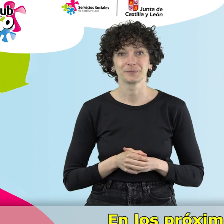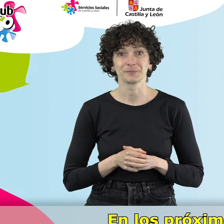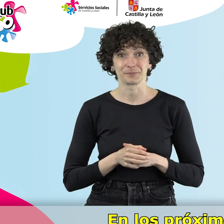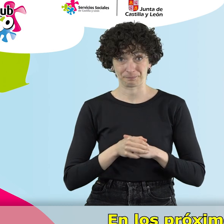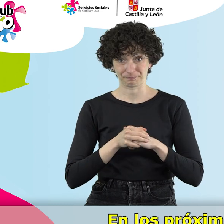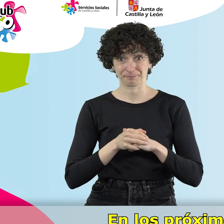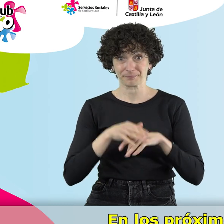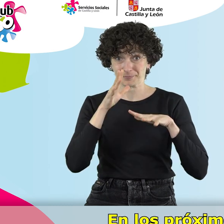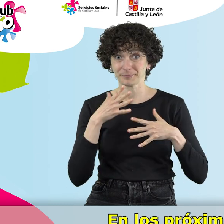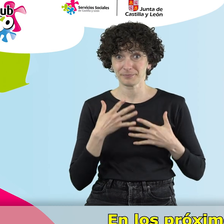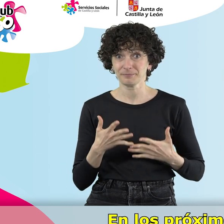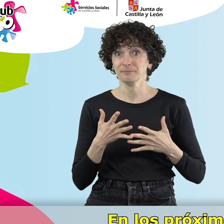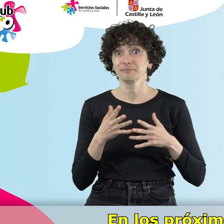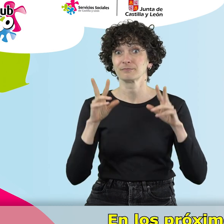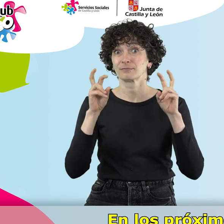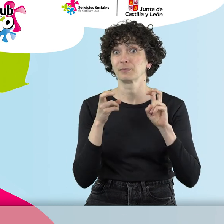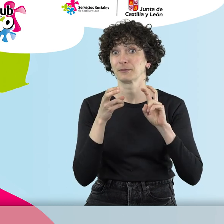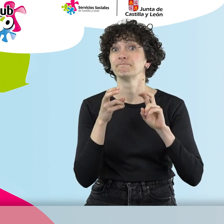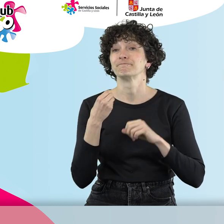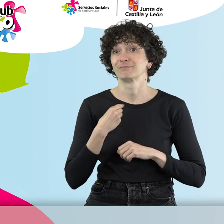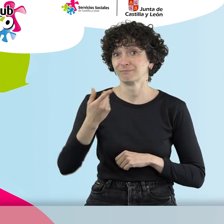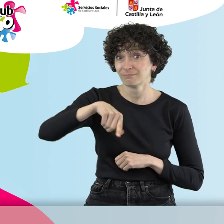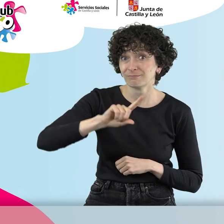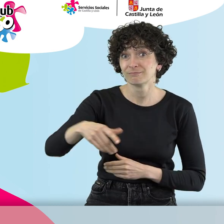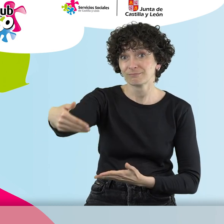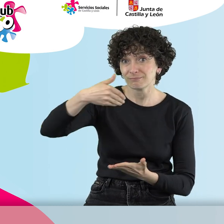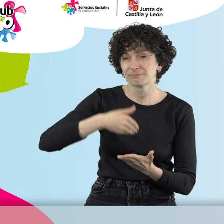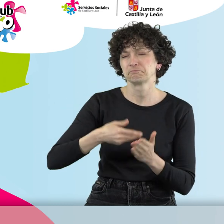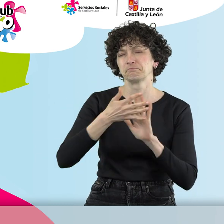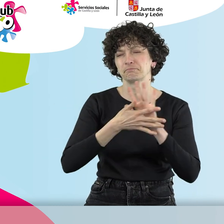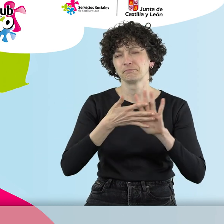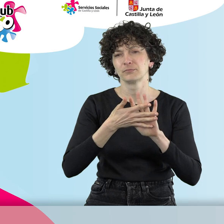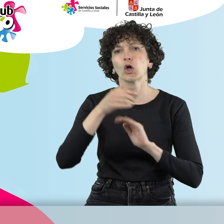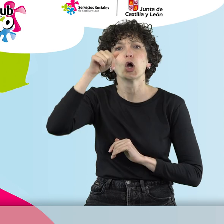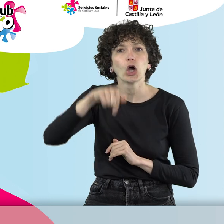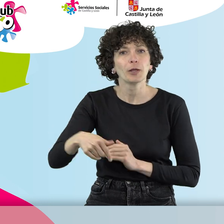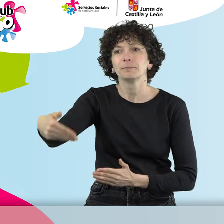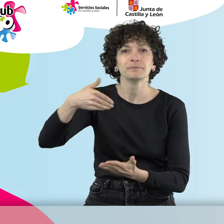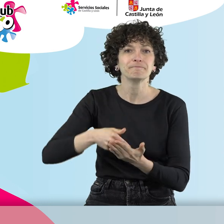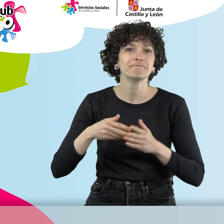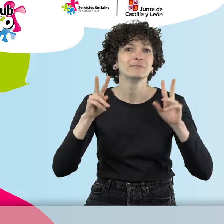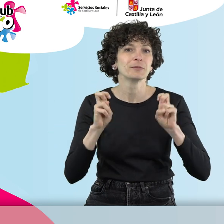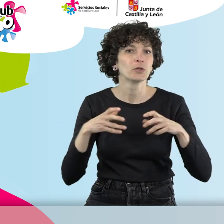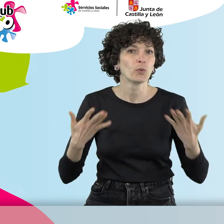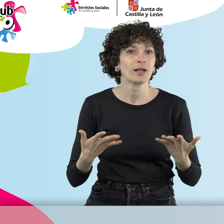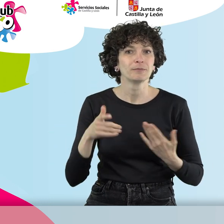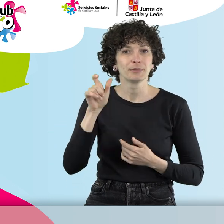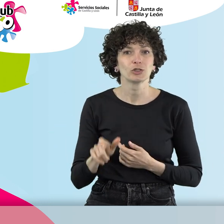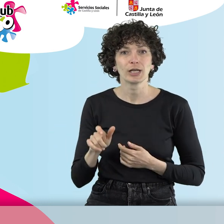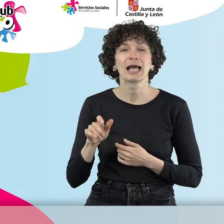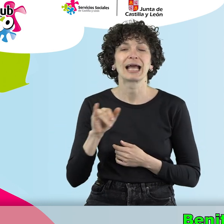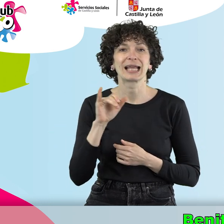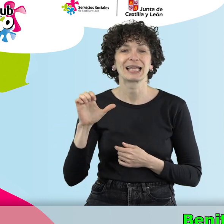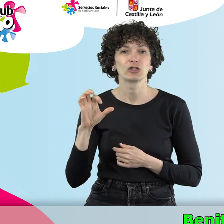En los próximos minutos vamos a abordar asuntos que tú nos propones. ¿De qué nos piden que hablemos hoy? Jesús Orobón,